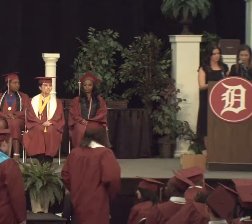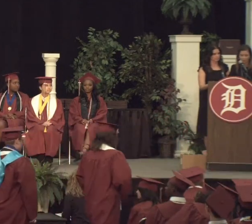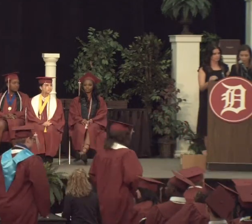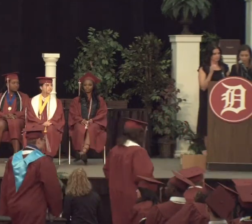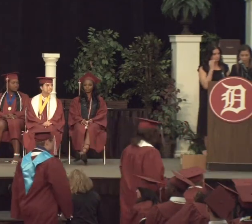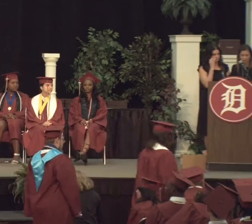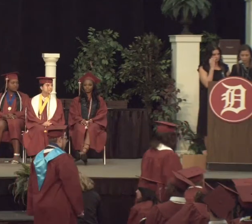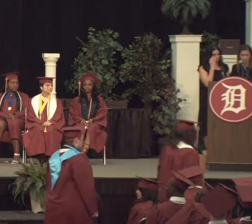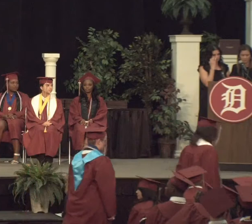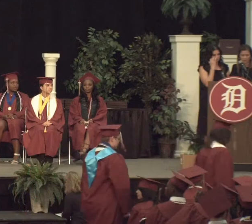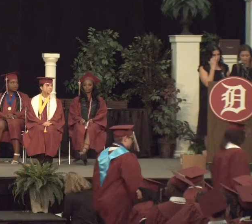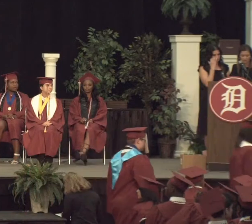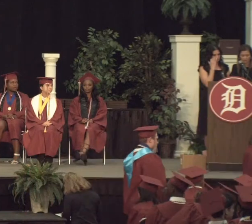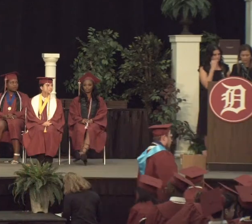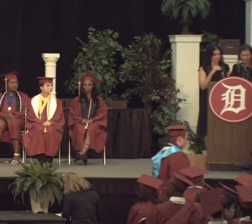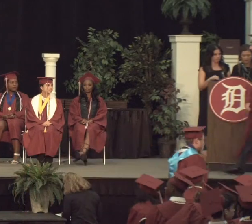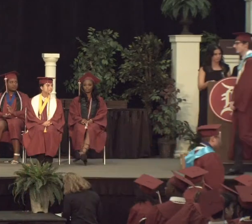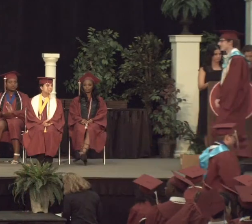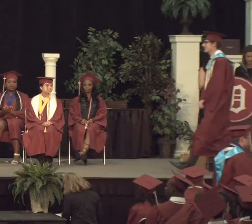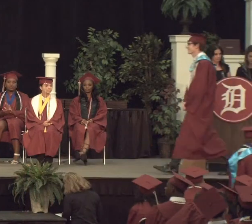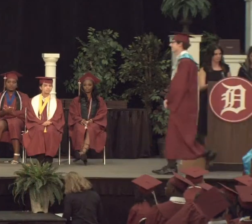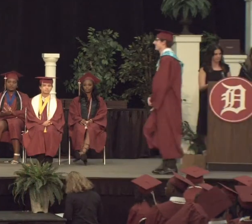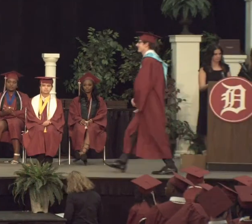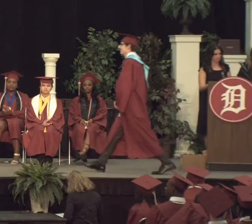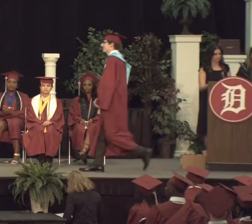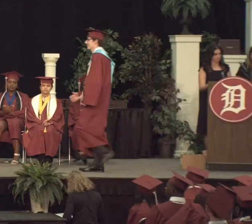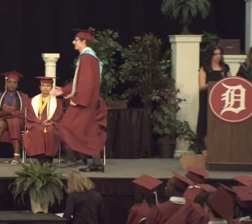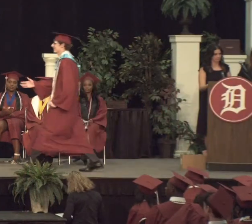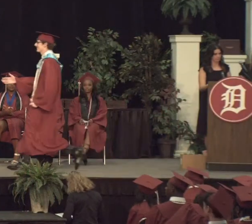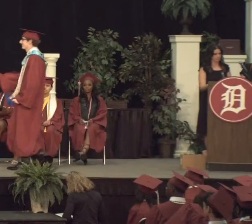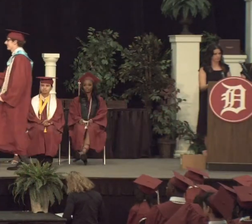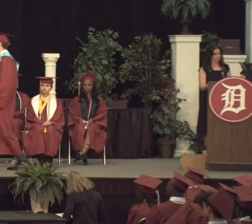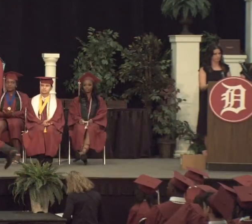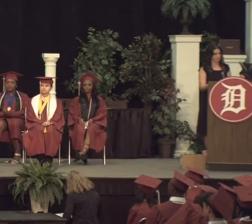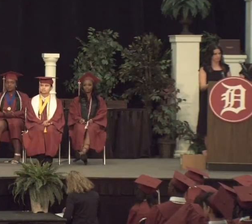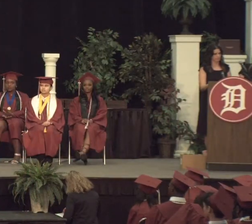Hayden Hotard, magna cum laude.